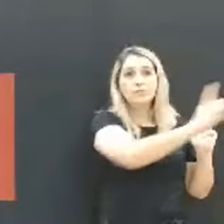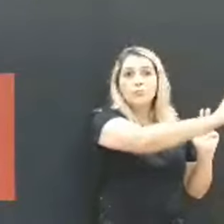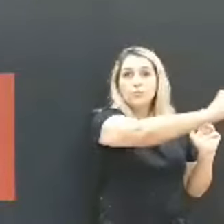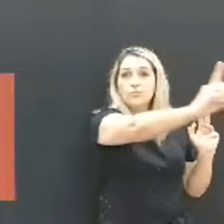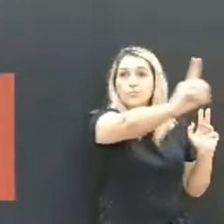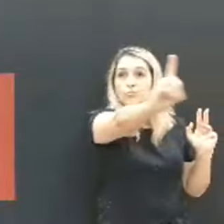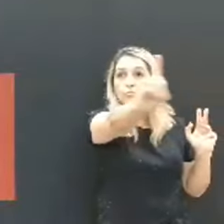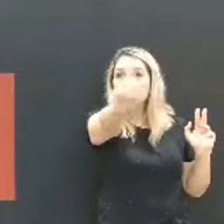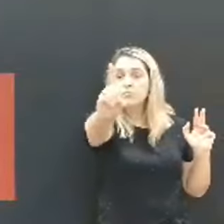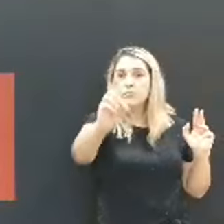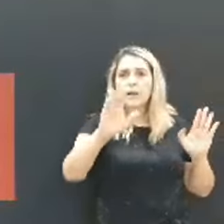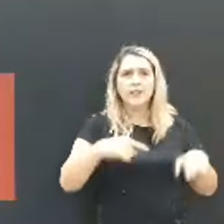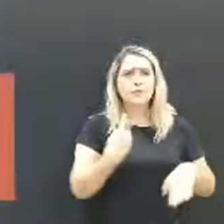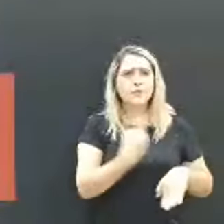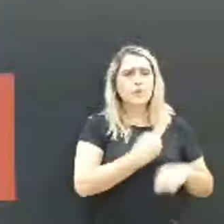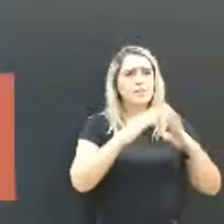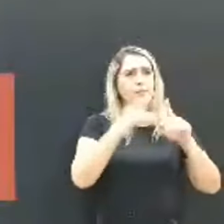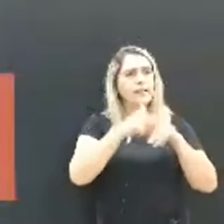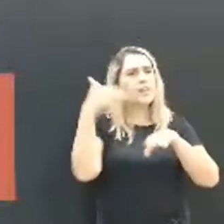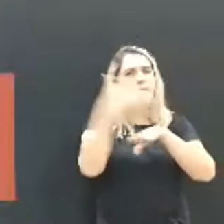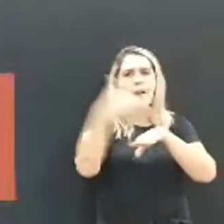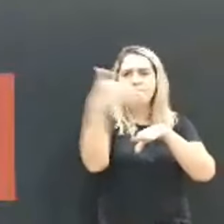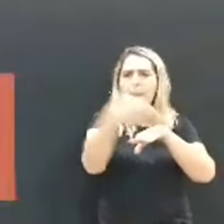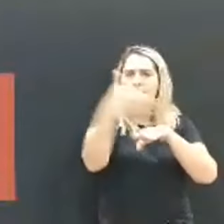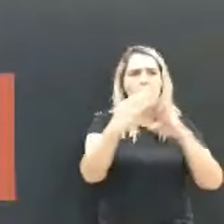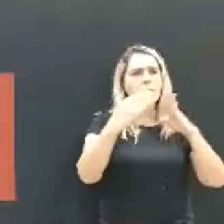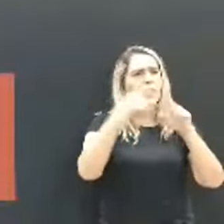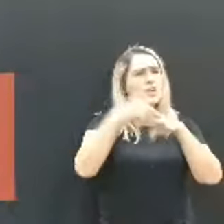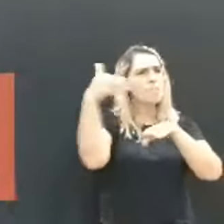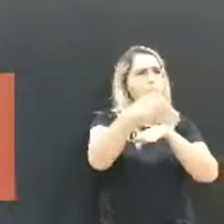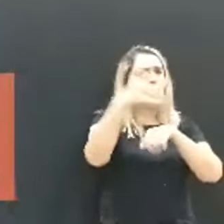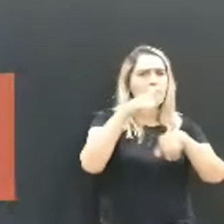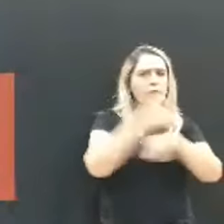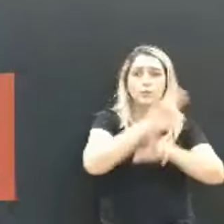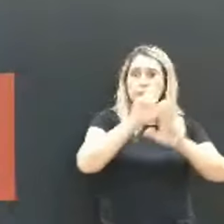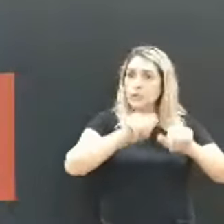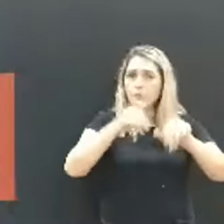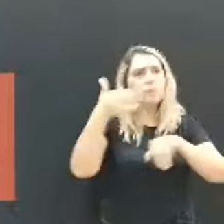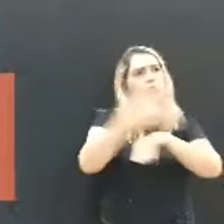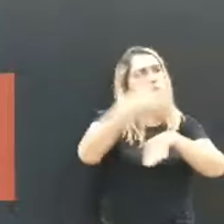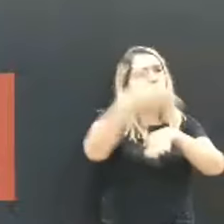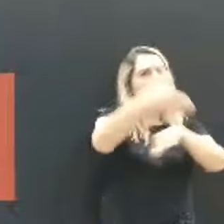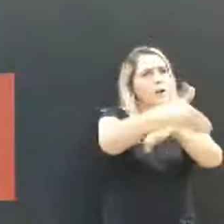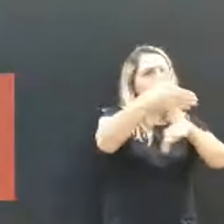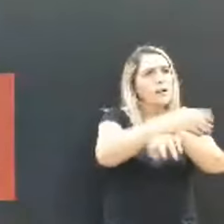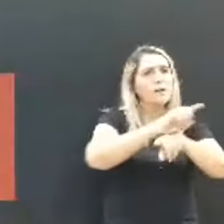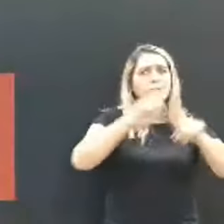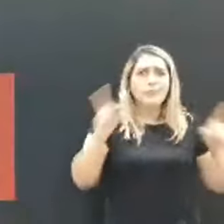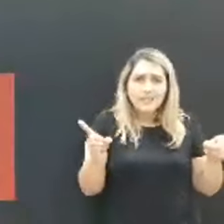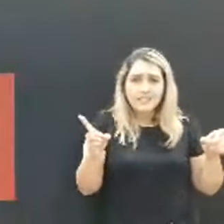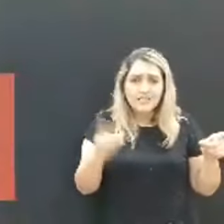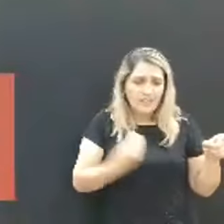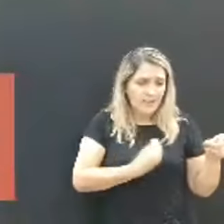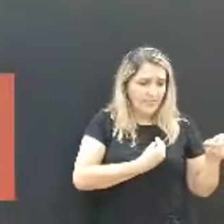com o Senhor, assim como eu tenho intimidade com o meu amigo próximo. Tá? Eu preciso desejar ter uma